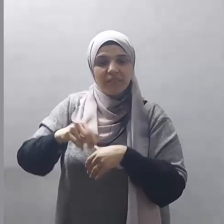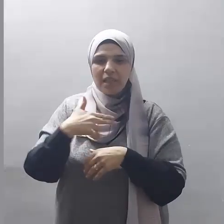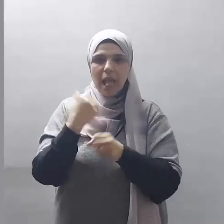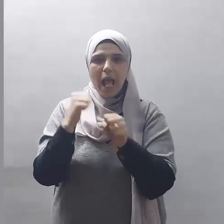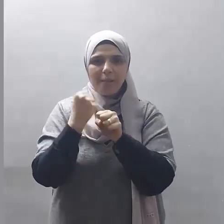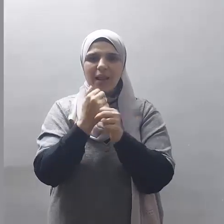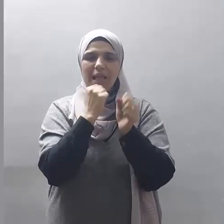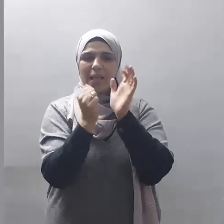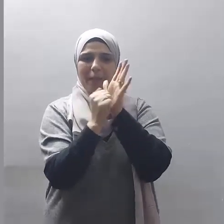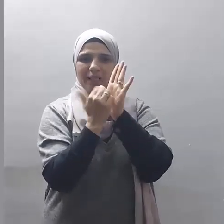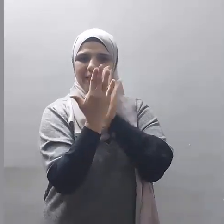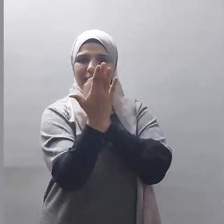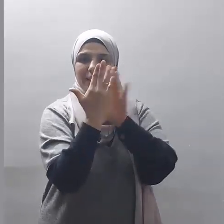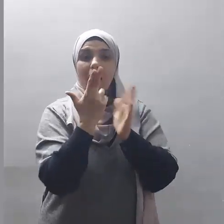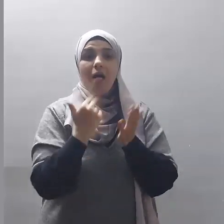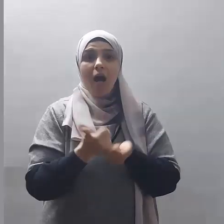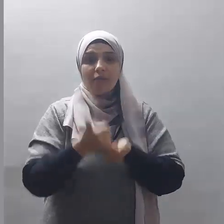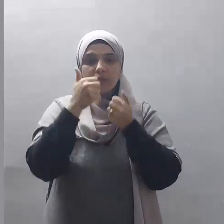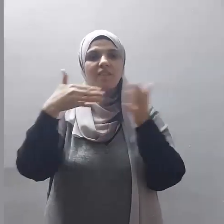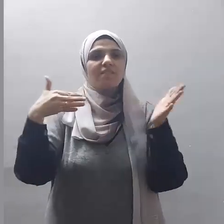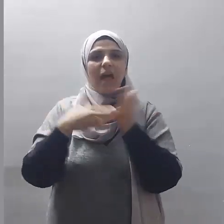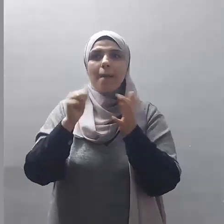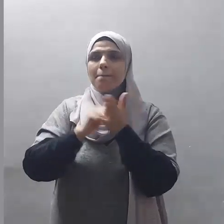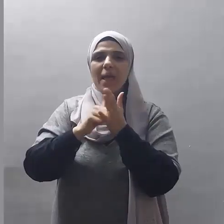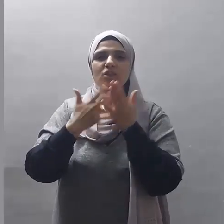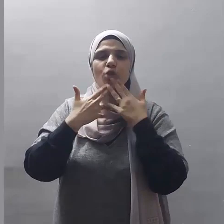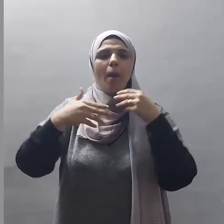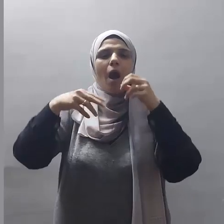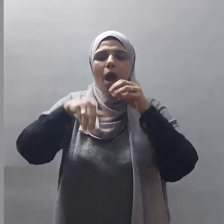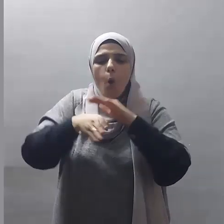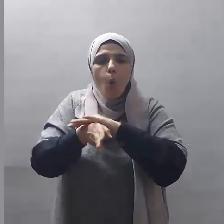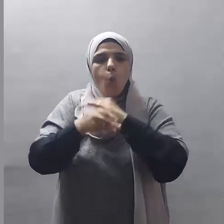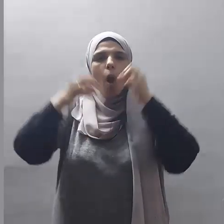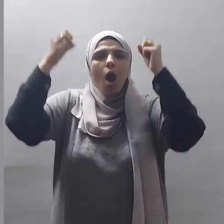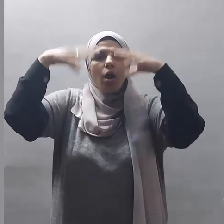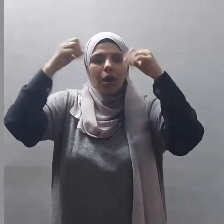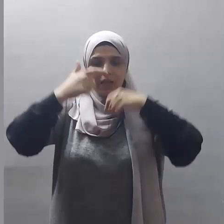الجوار يعمران الديار ويزيدان في الأعمار.